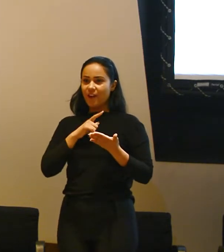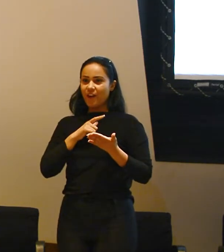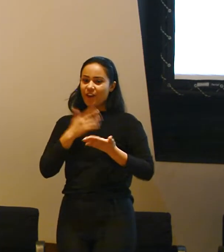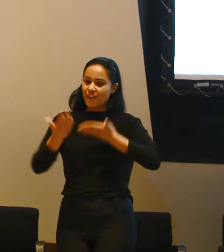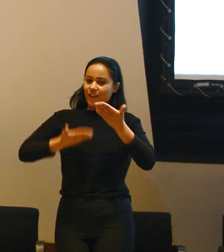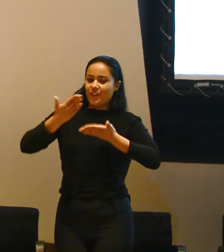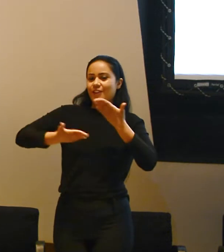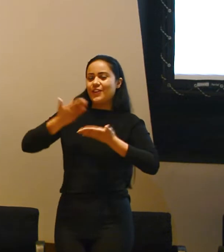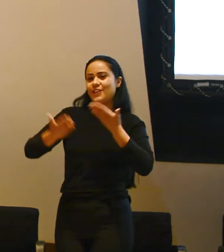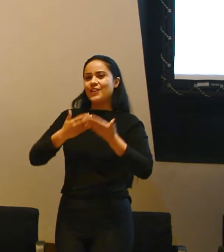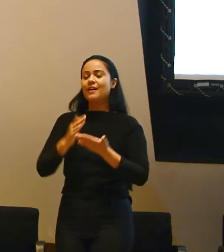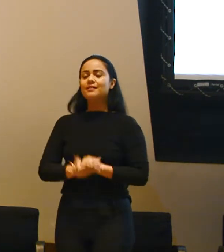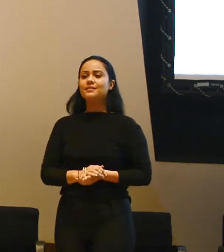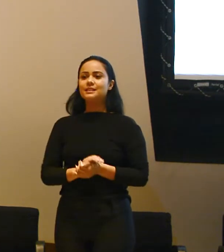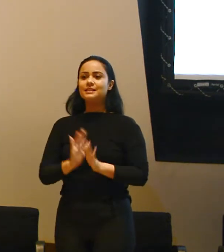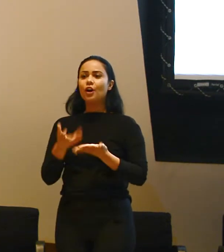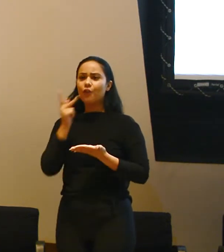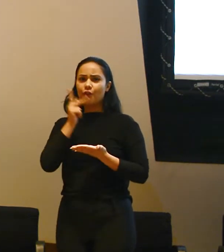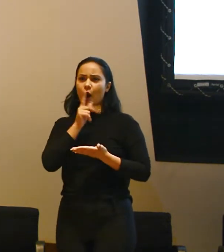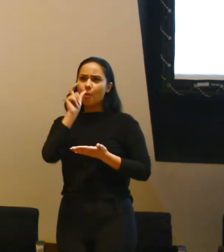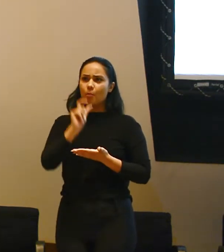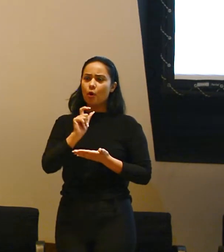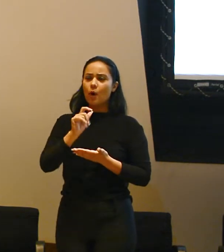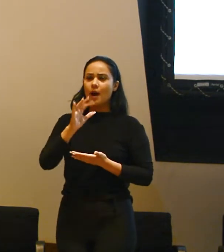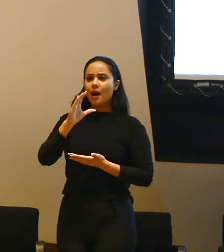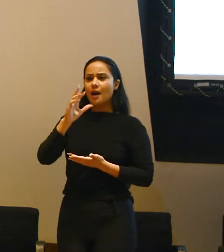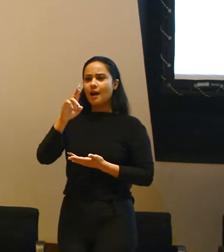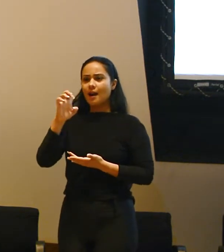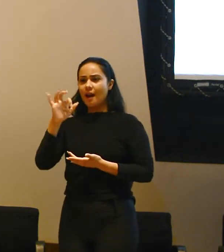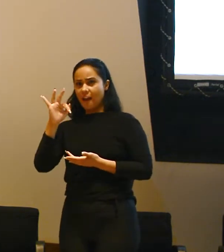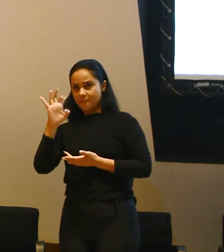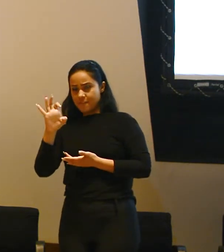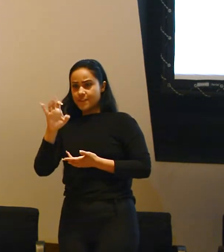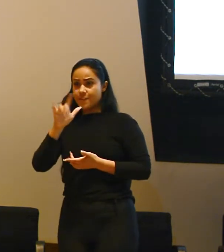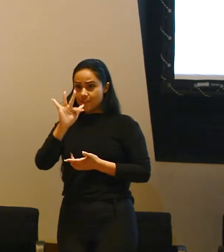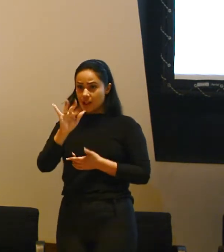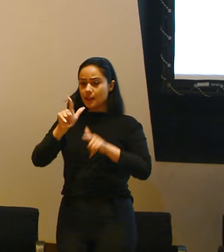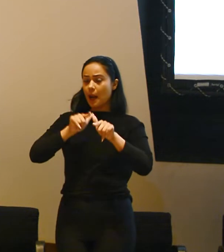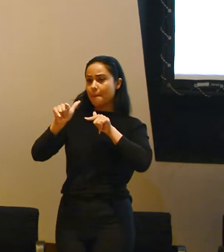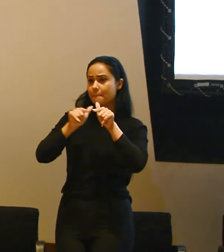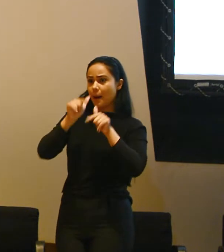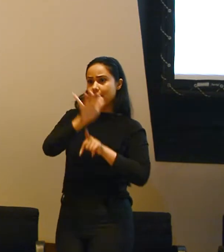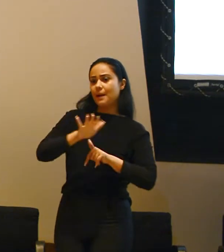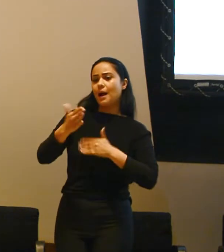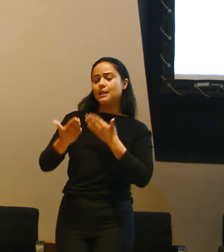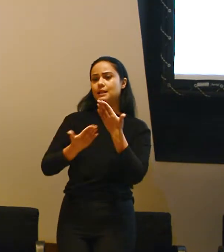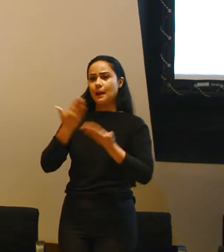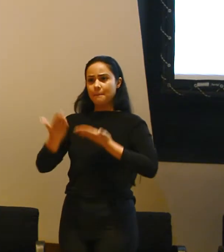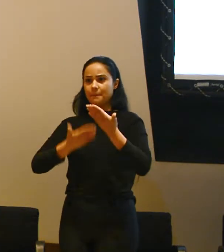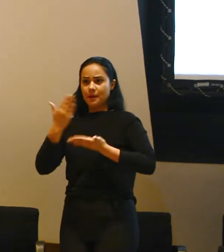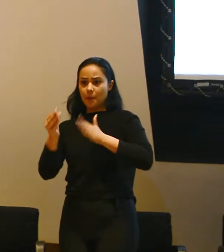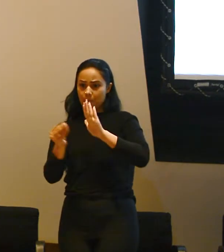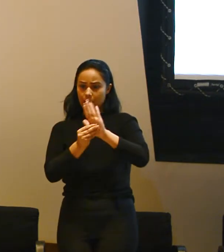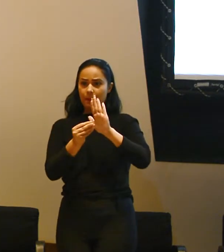da reabilitação, né? Então, vou falar um pouquinho do CRAEF, como é que a gente trabalha na parte da terapia e do mapeamento do